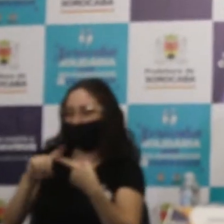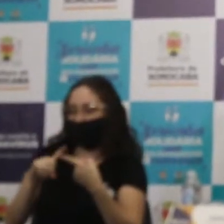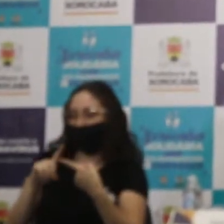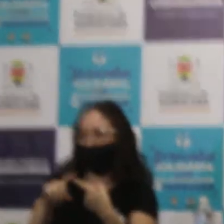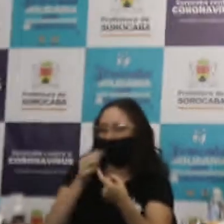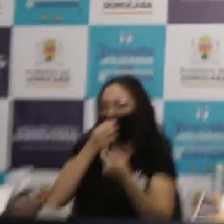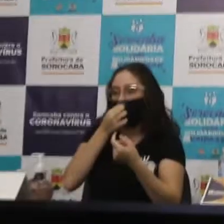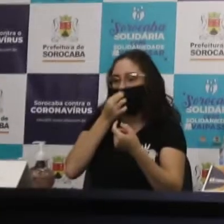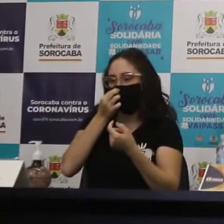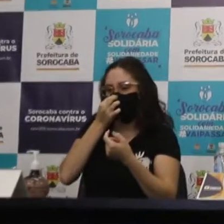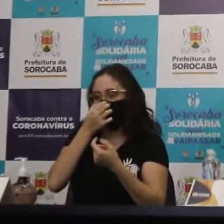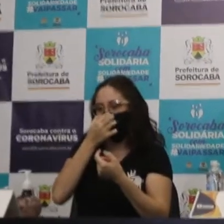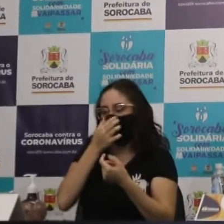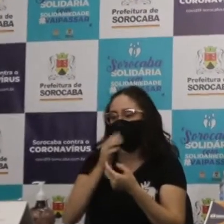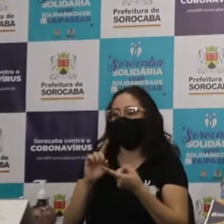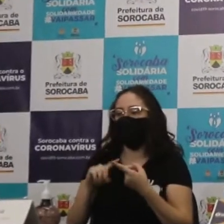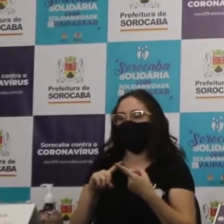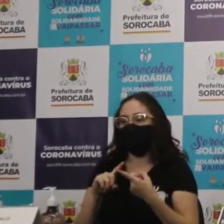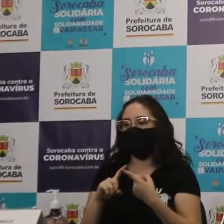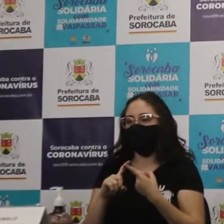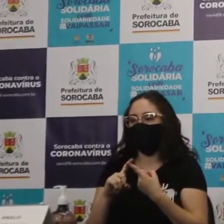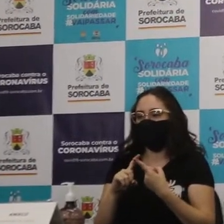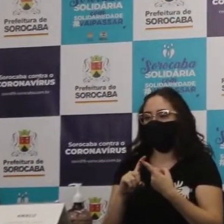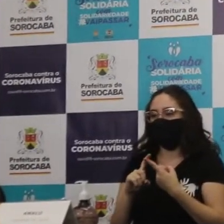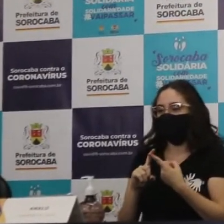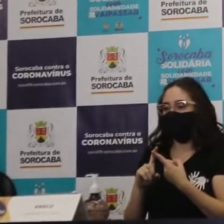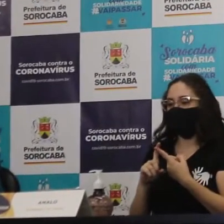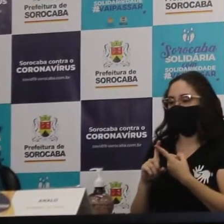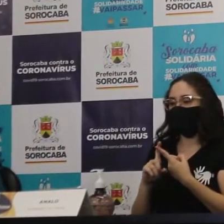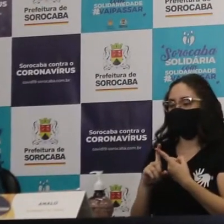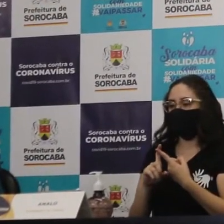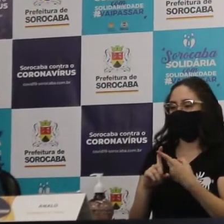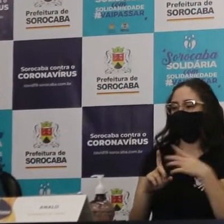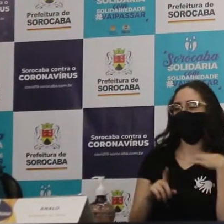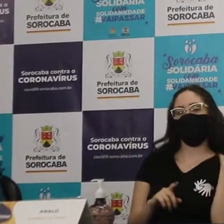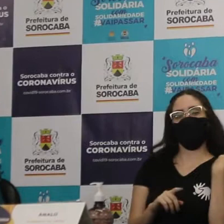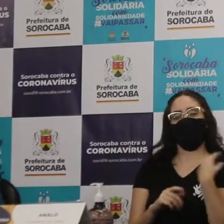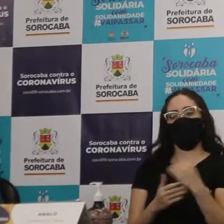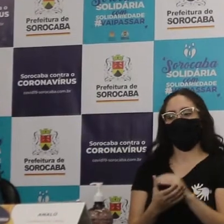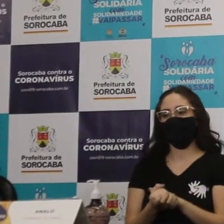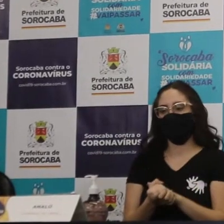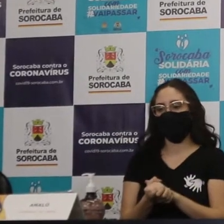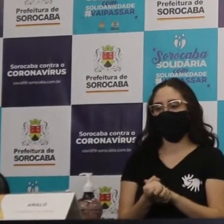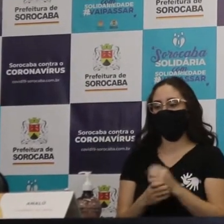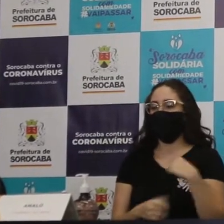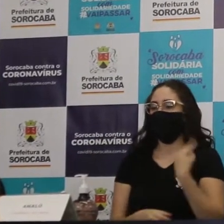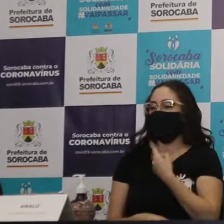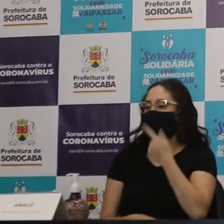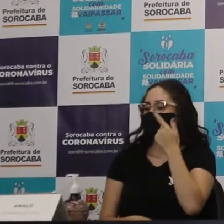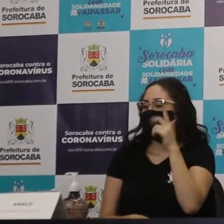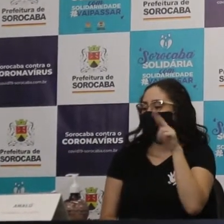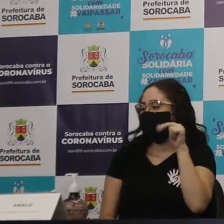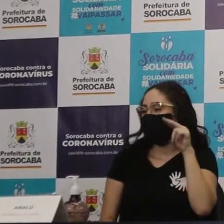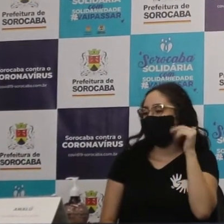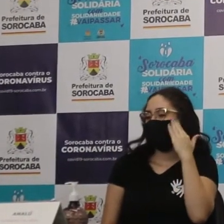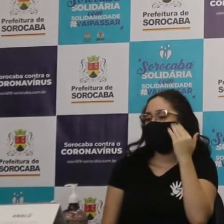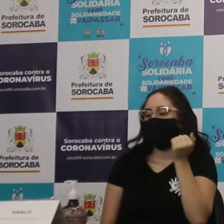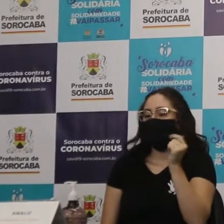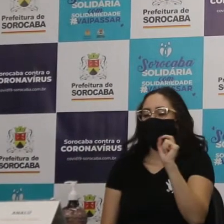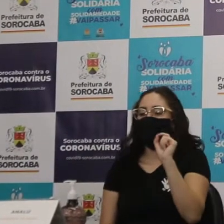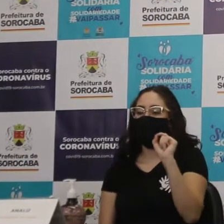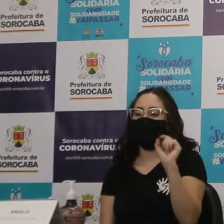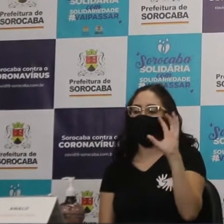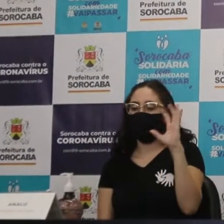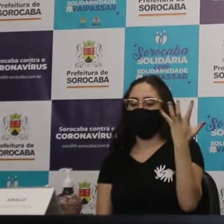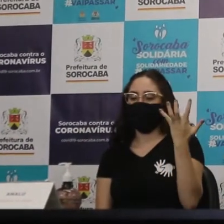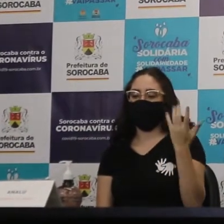Para a sua imprevisibilidade. O risco de esperar ficar previsível, a gente nunca sabe quando isso vai acontecer,